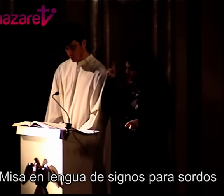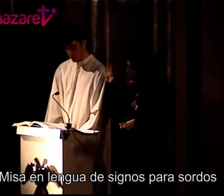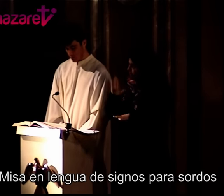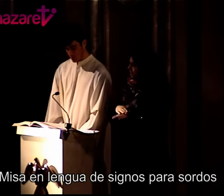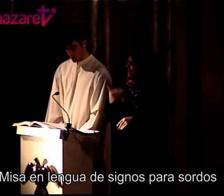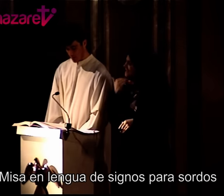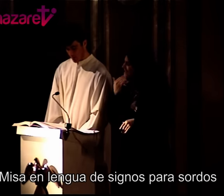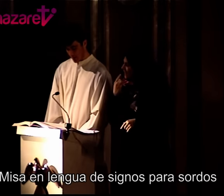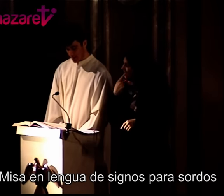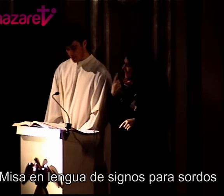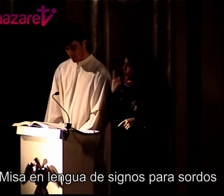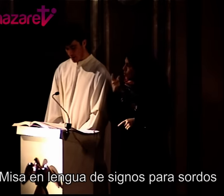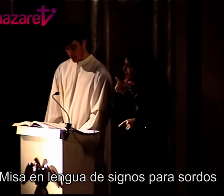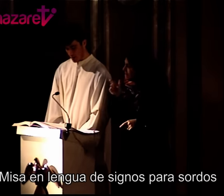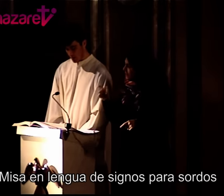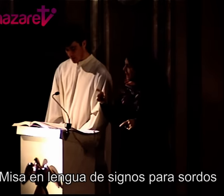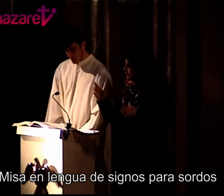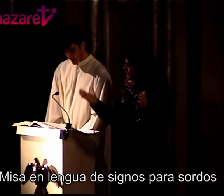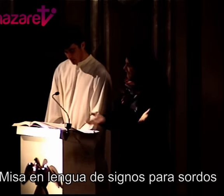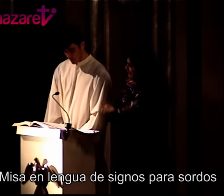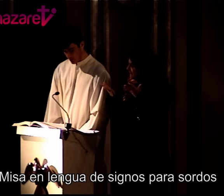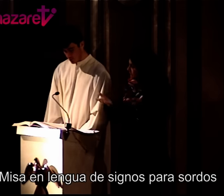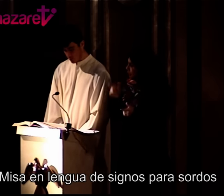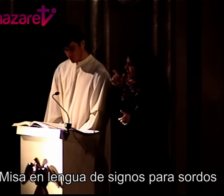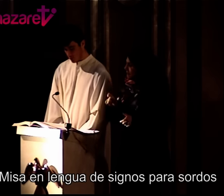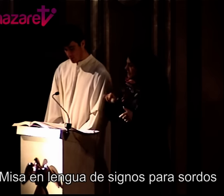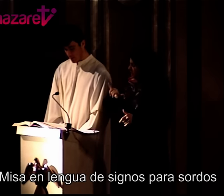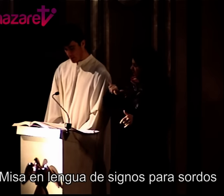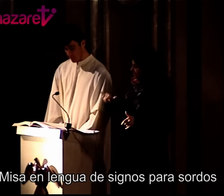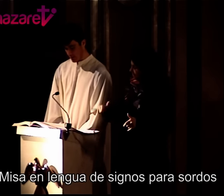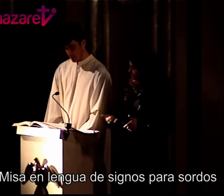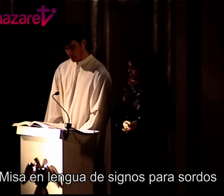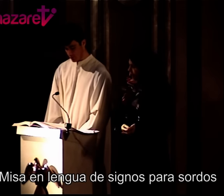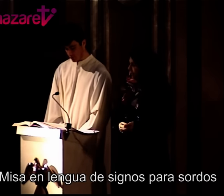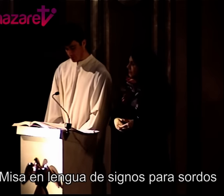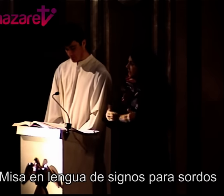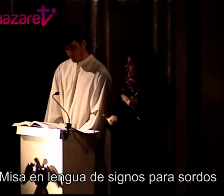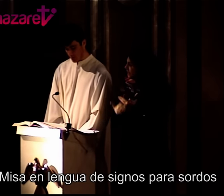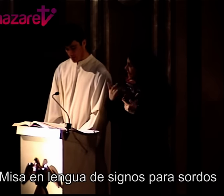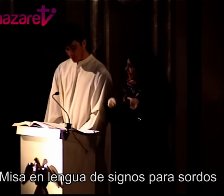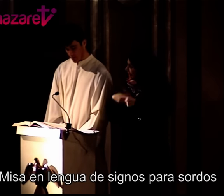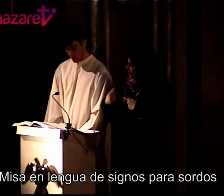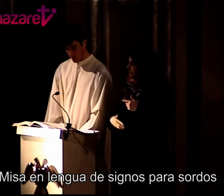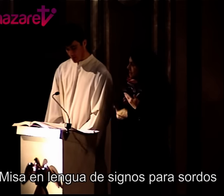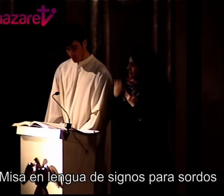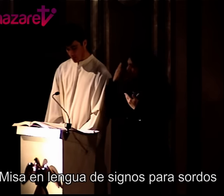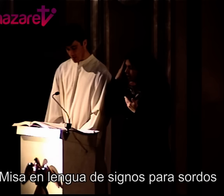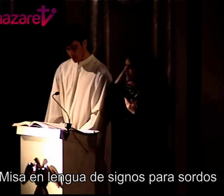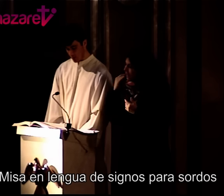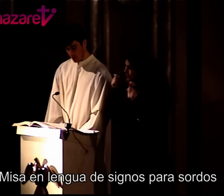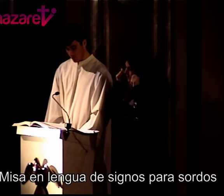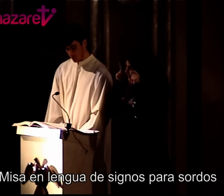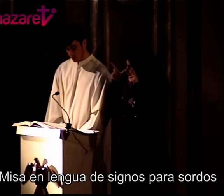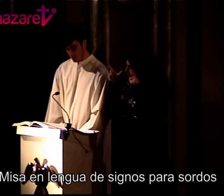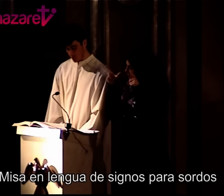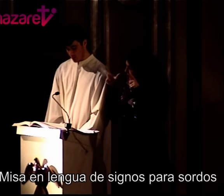discípulo para saber decir al abatido una palabra de aliento. Cada mañana me